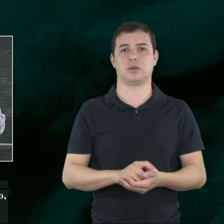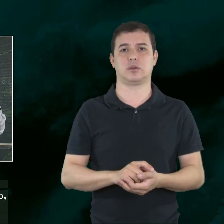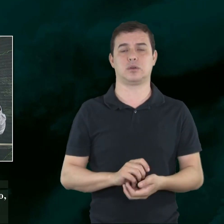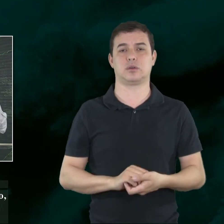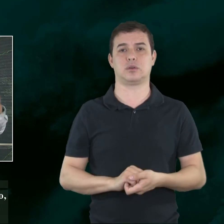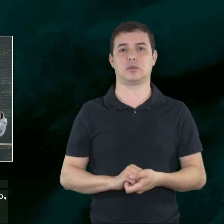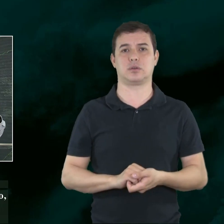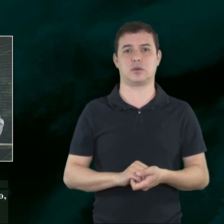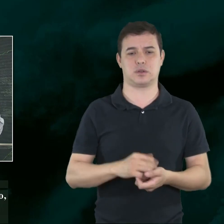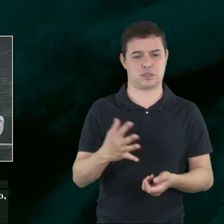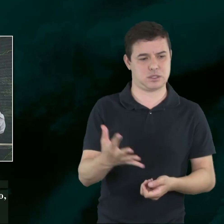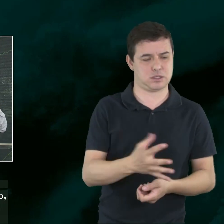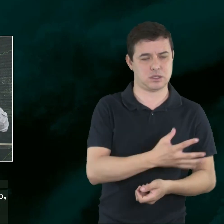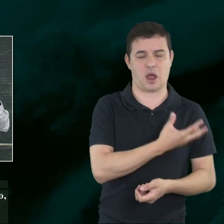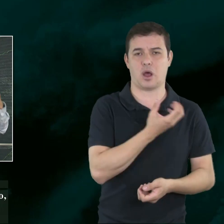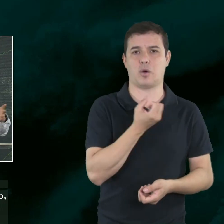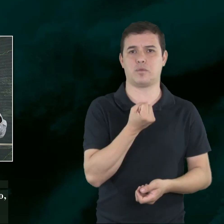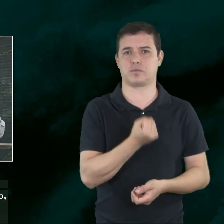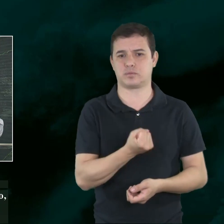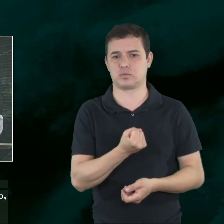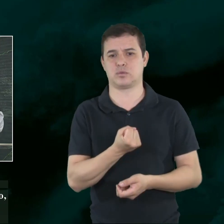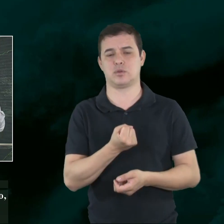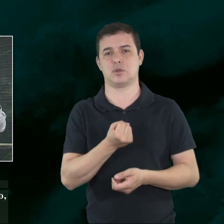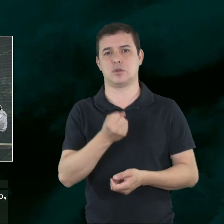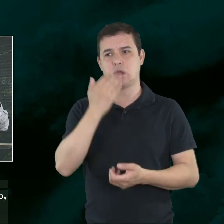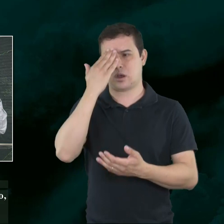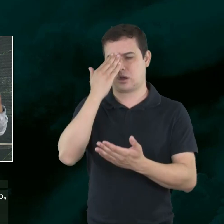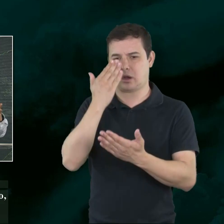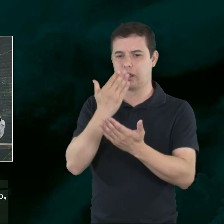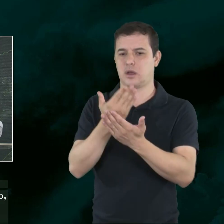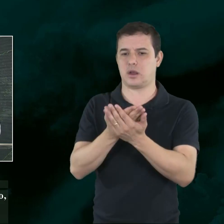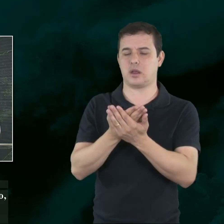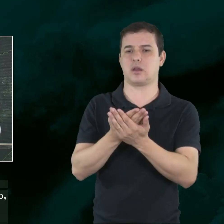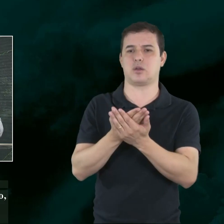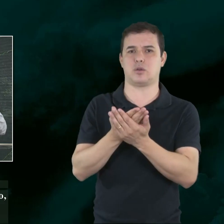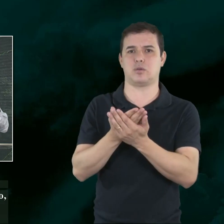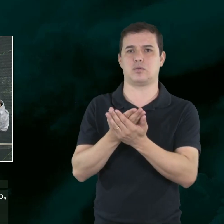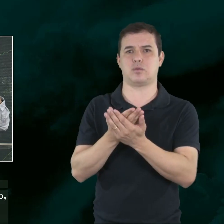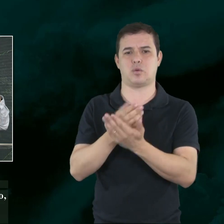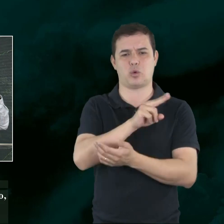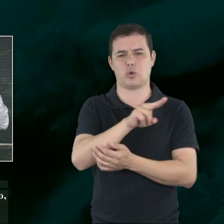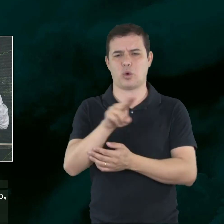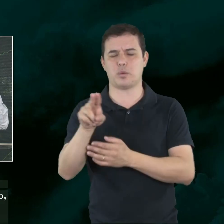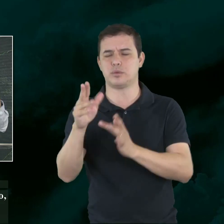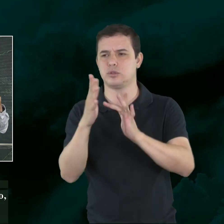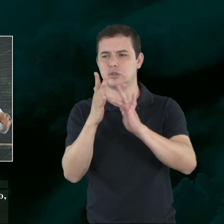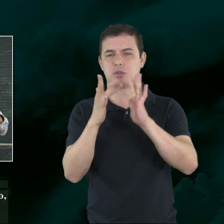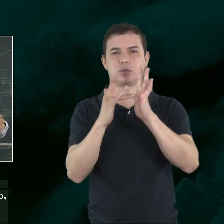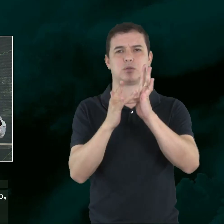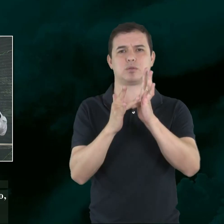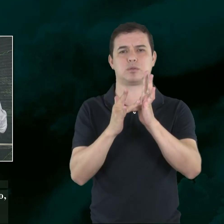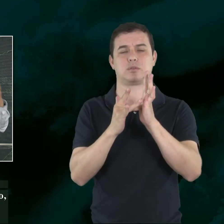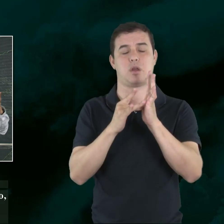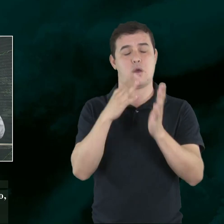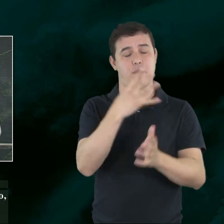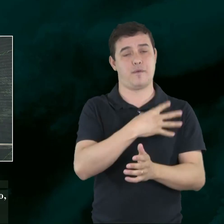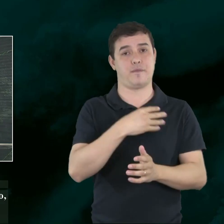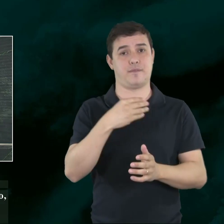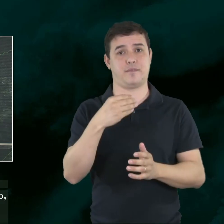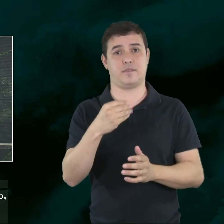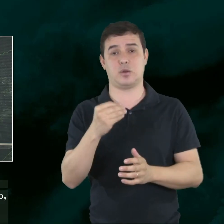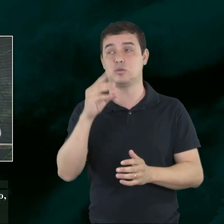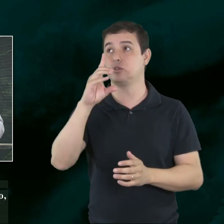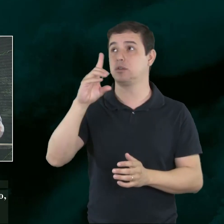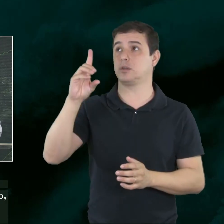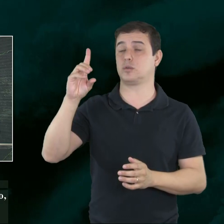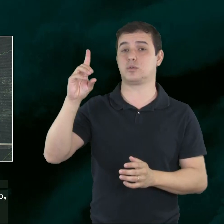foram regenerados, né, pelo Espírito, né, confessaram o nome do Senhor Jesus e são filhos de Deus, ganharam a vida de